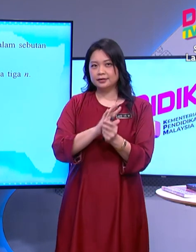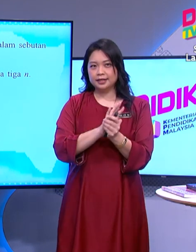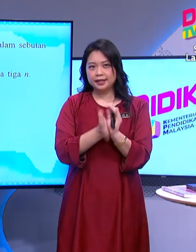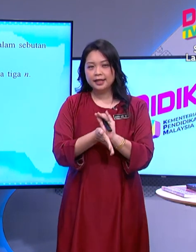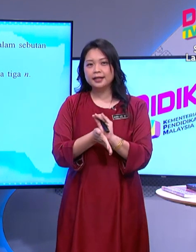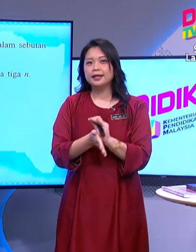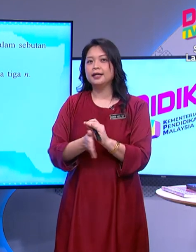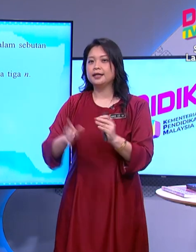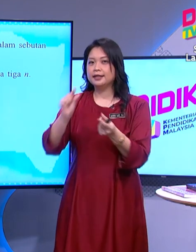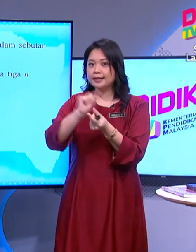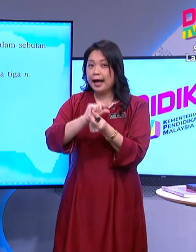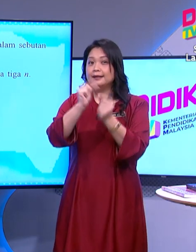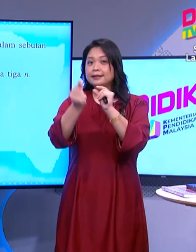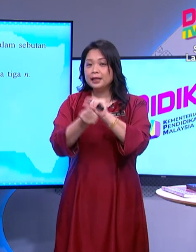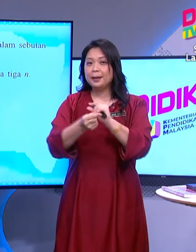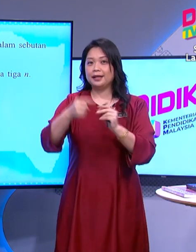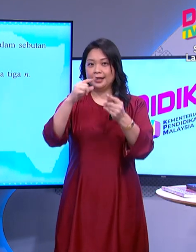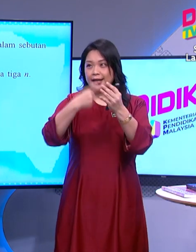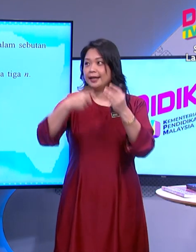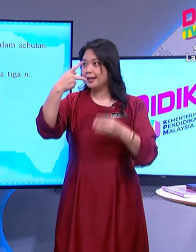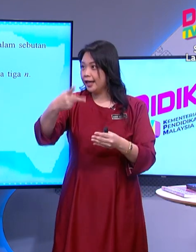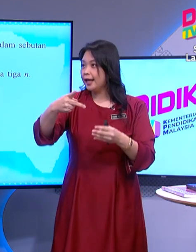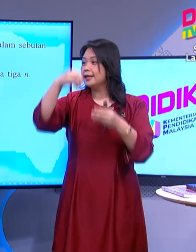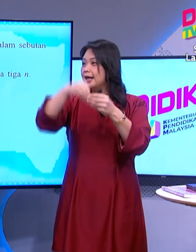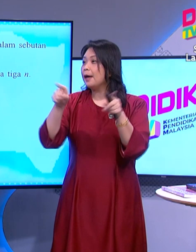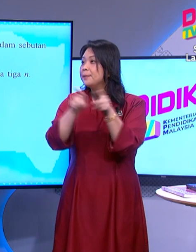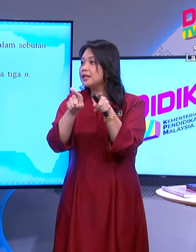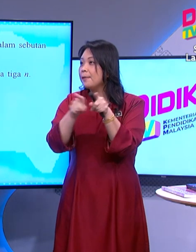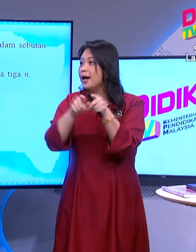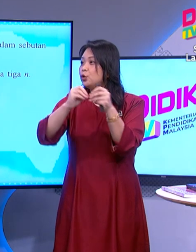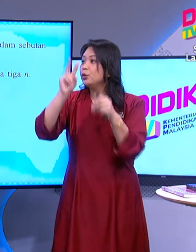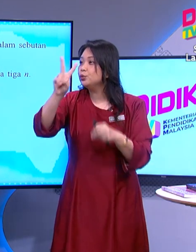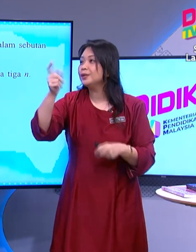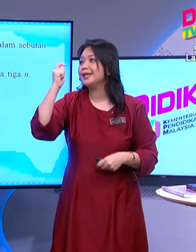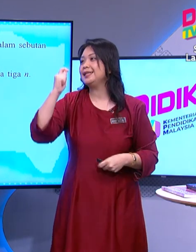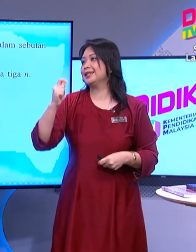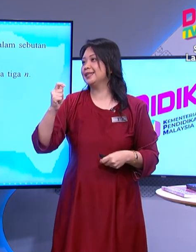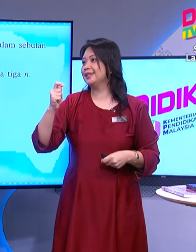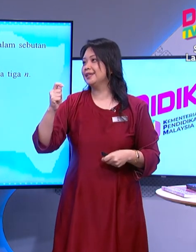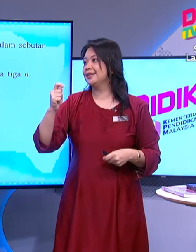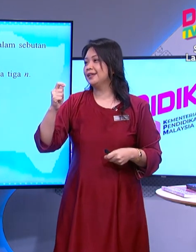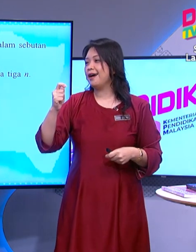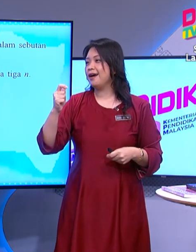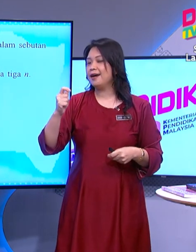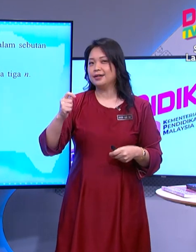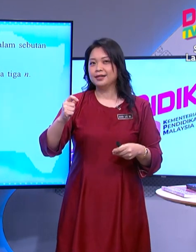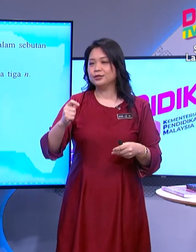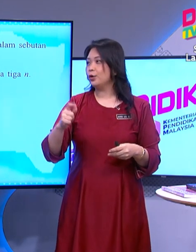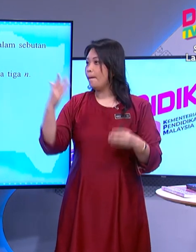Hai jadi kita ganti balik nilai cake dalam persamaan Mbojo tadi oh ah so